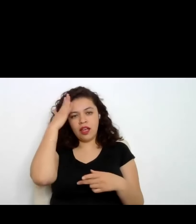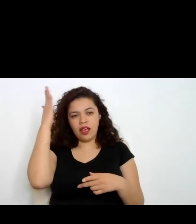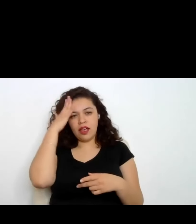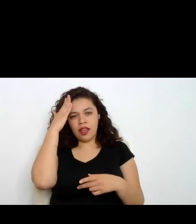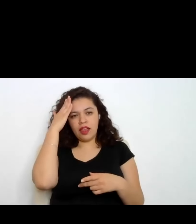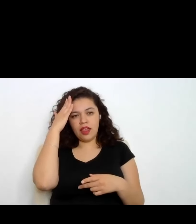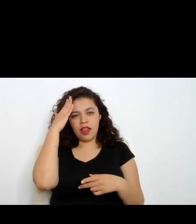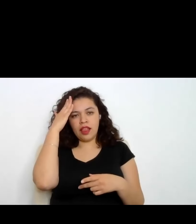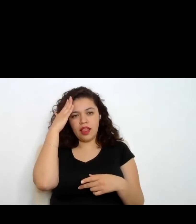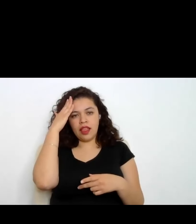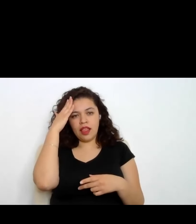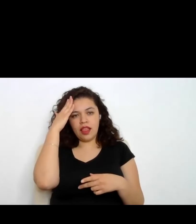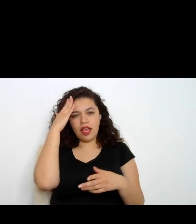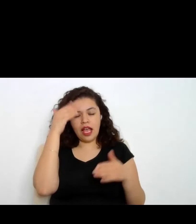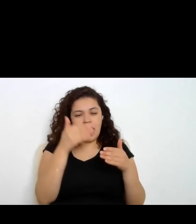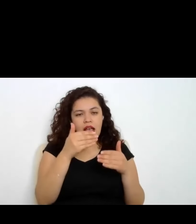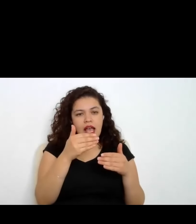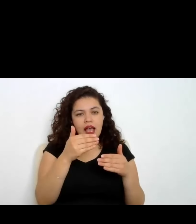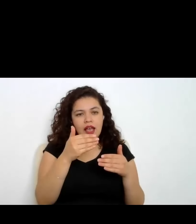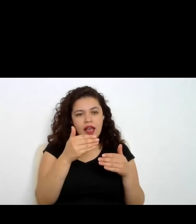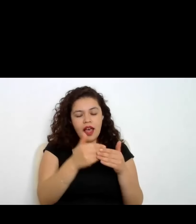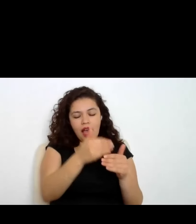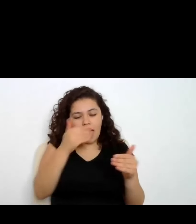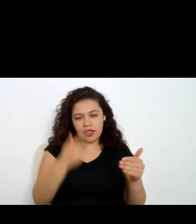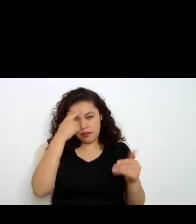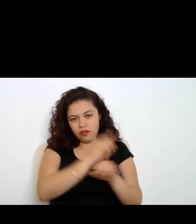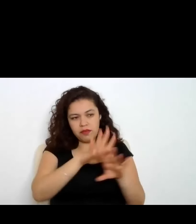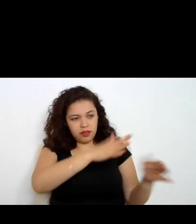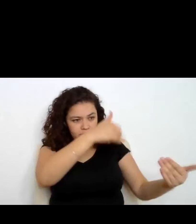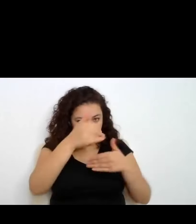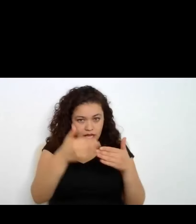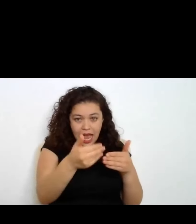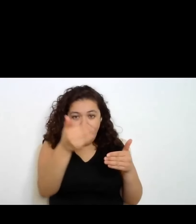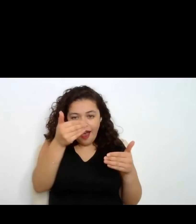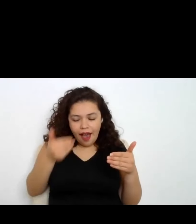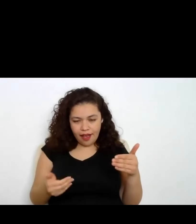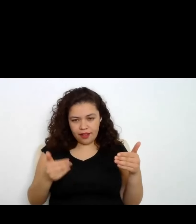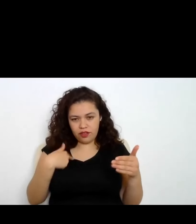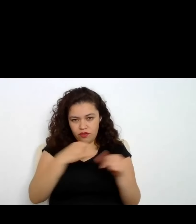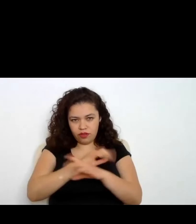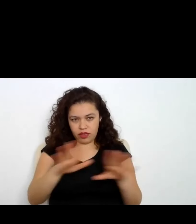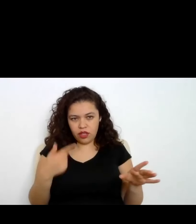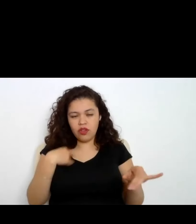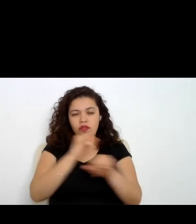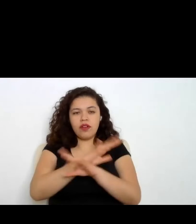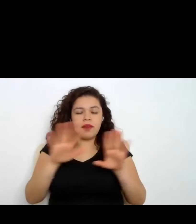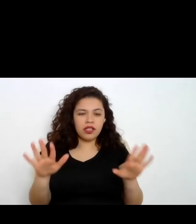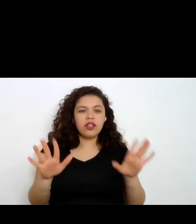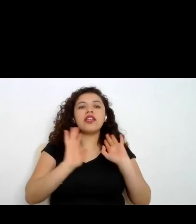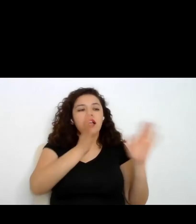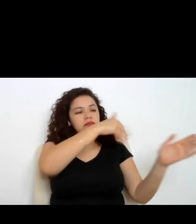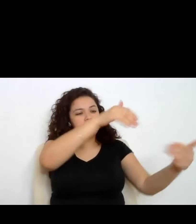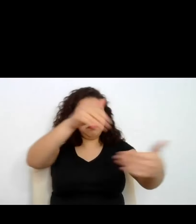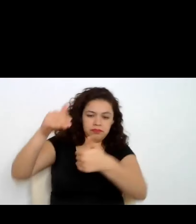previo al tratamiento de los datos personales. El tratamiento es cuando yo ya recabé los datos, pero a lo mejor los recabé,